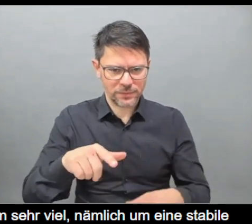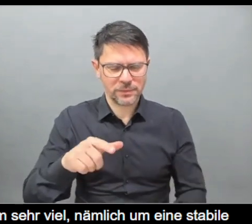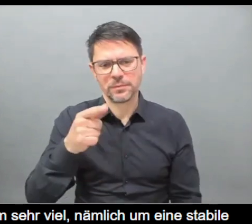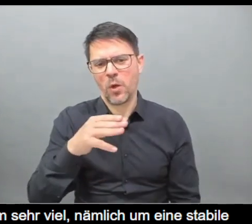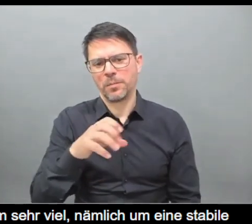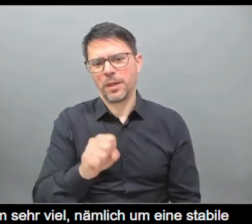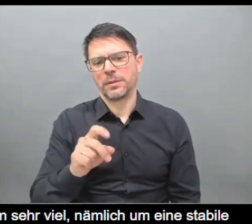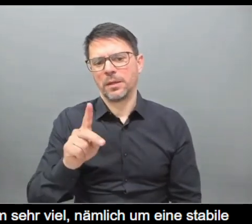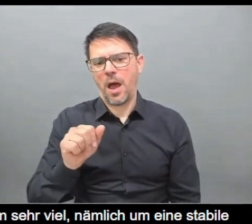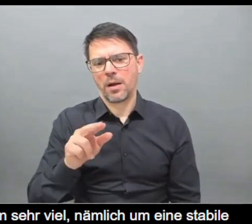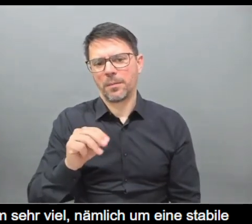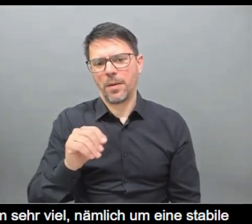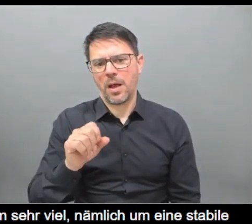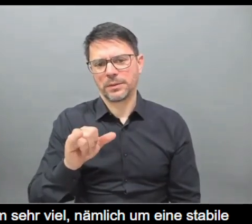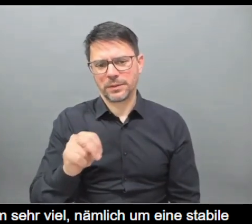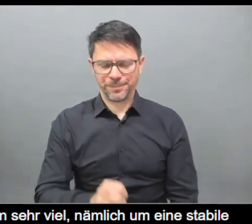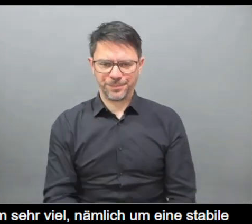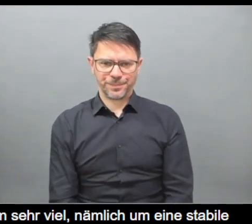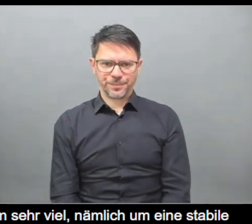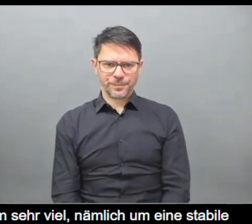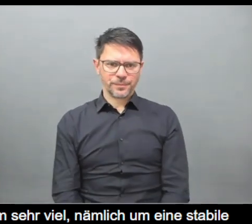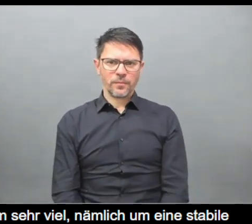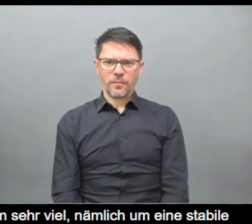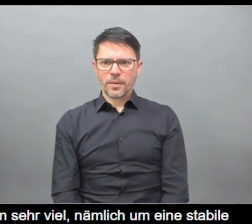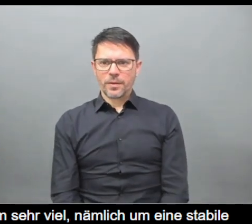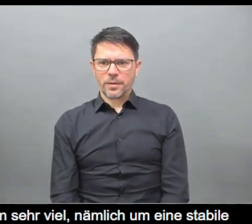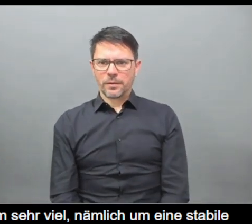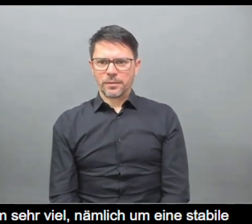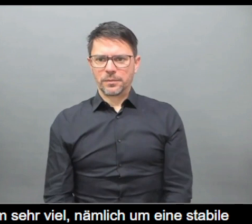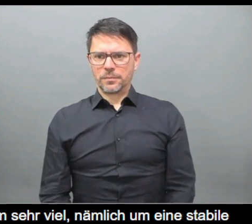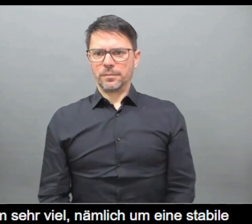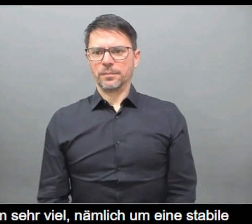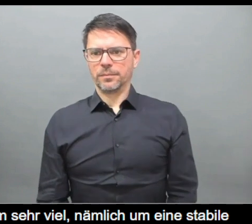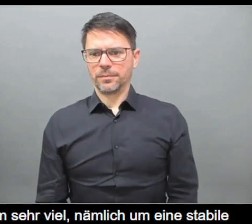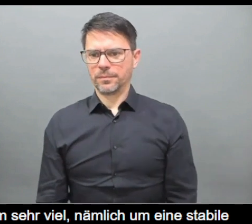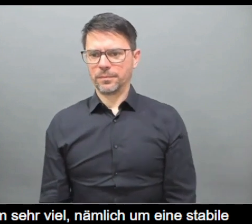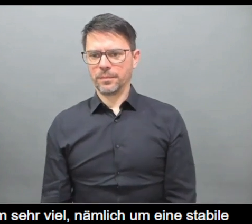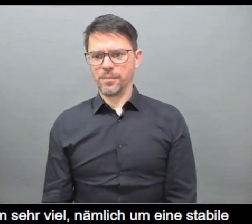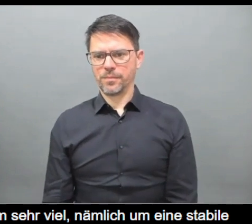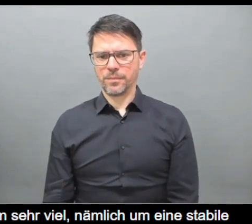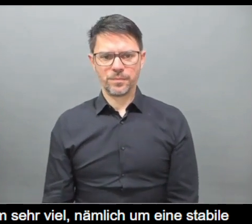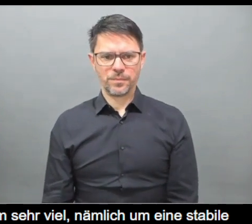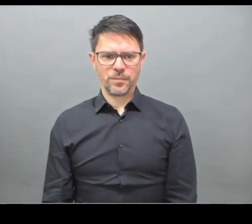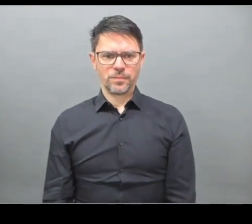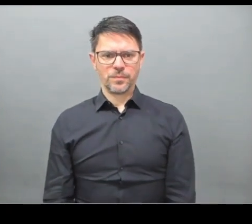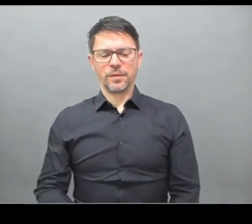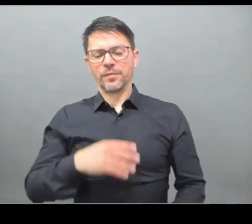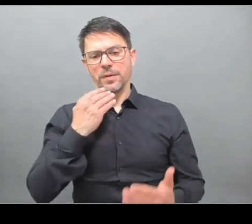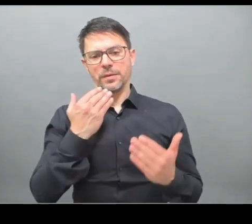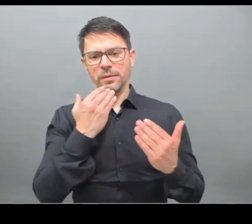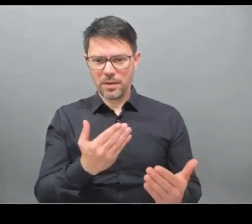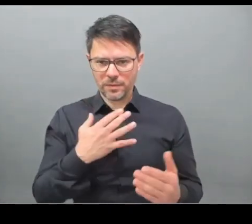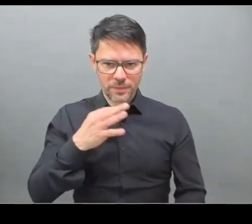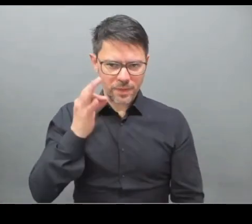Die Vorschläge, die seitens Berlin jetzt auf dem Tisch liegen, sind insoweit richtig